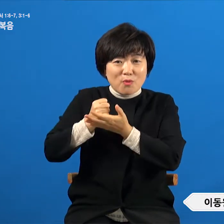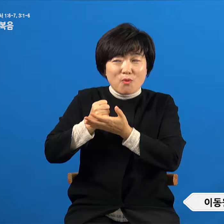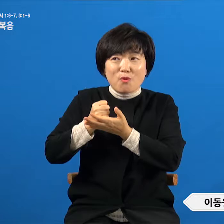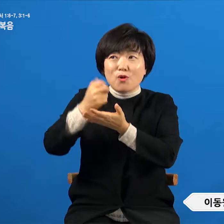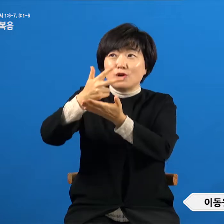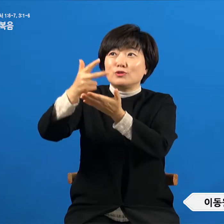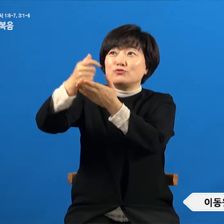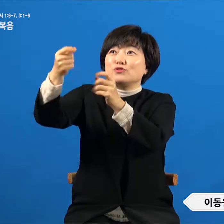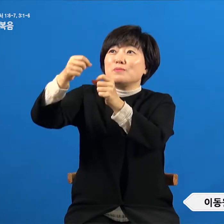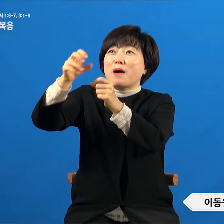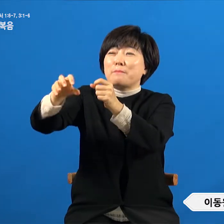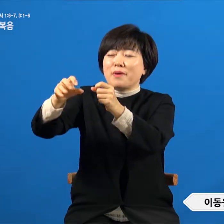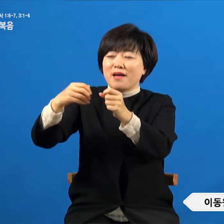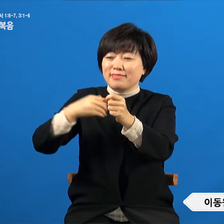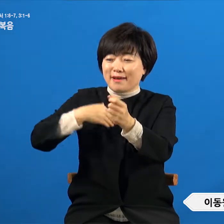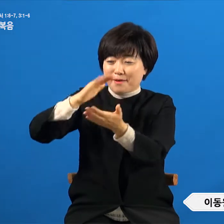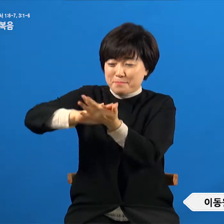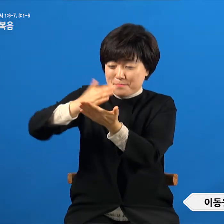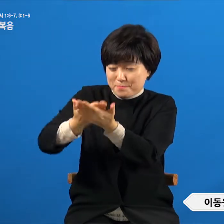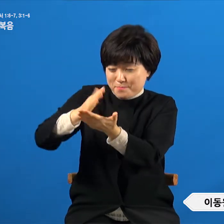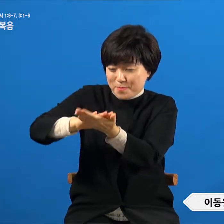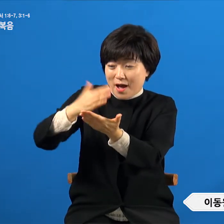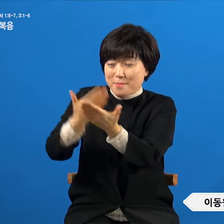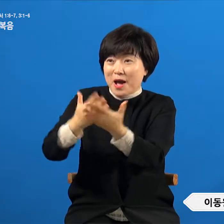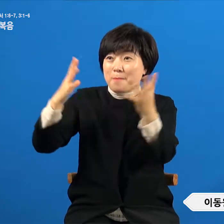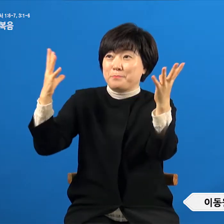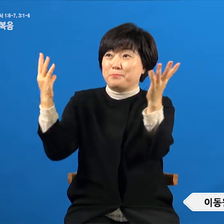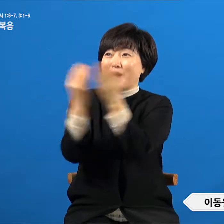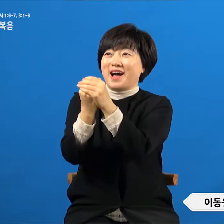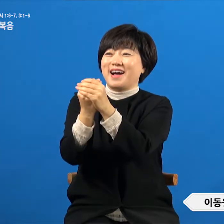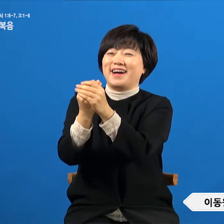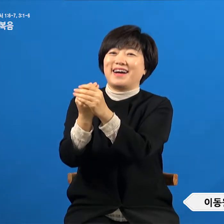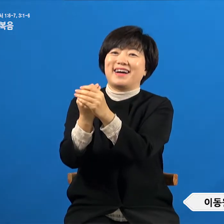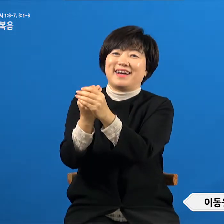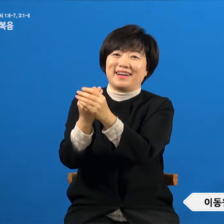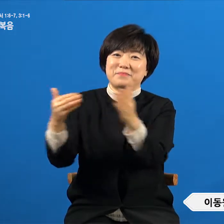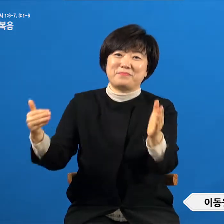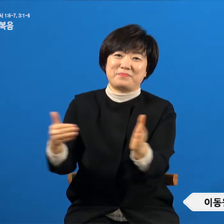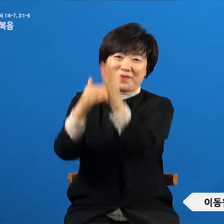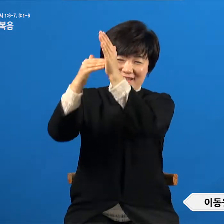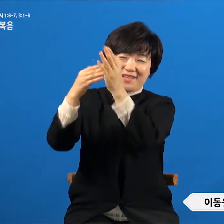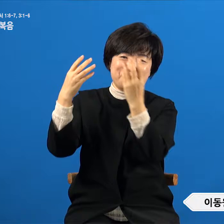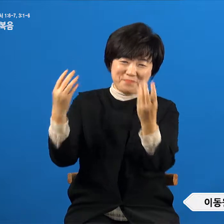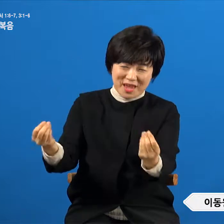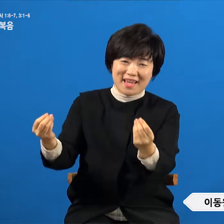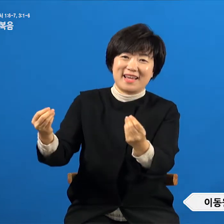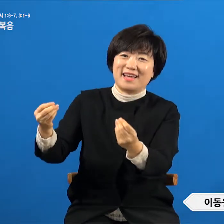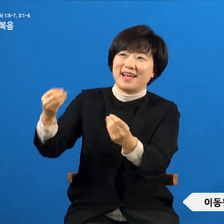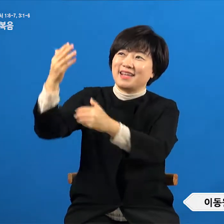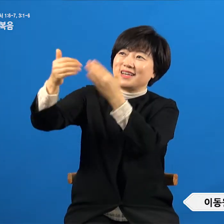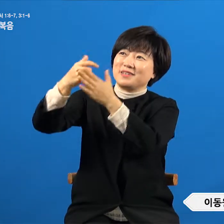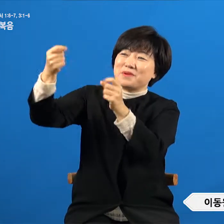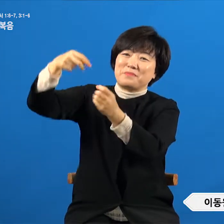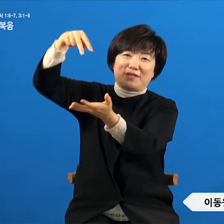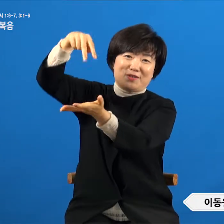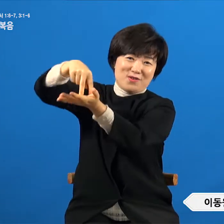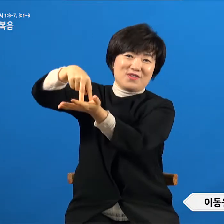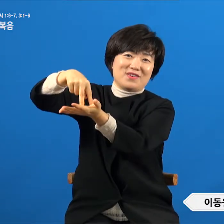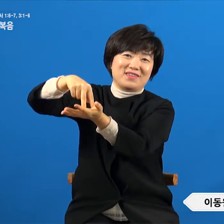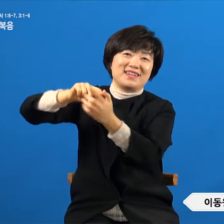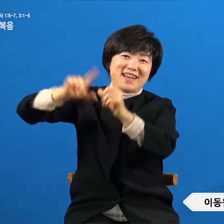주님 앞에 공사를 마친 존재로 서게 될 줄로 믿습니다. 그러나 아직은 공사